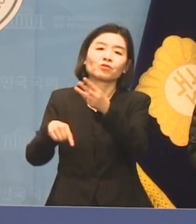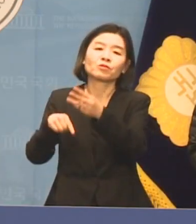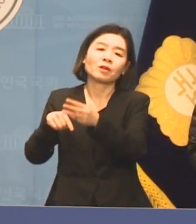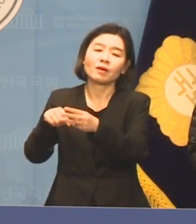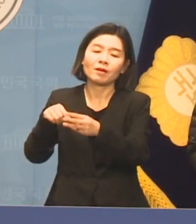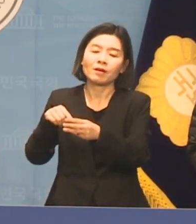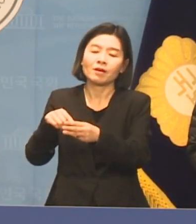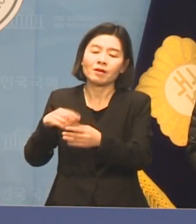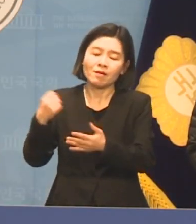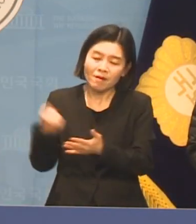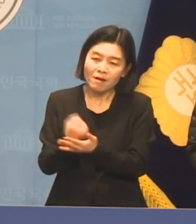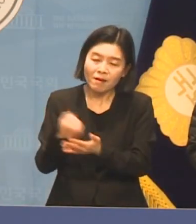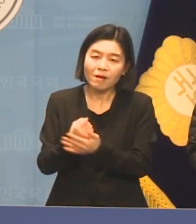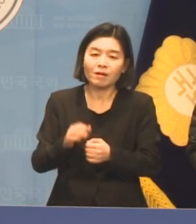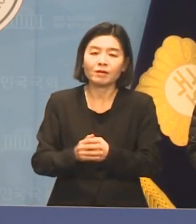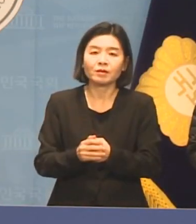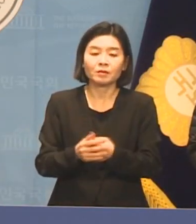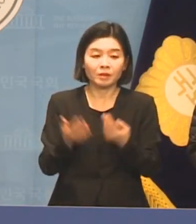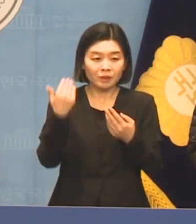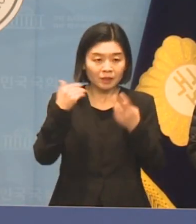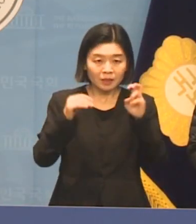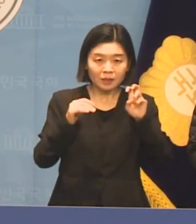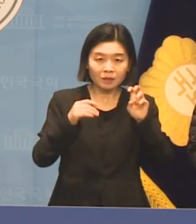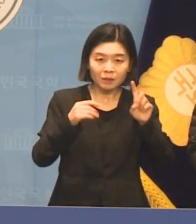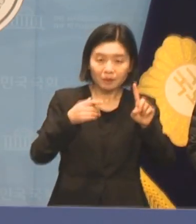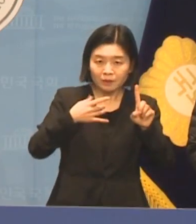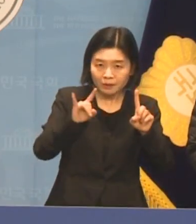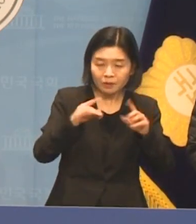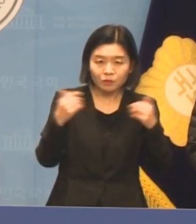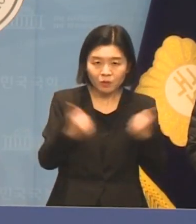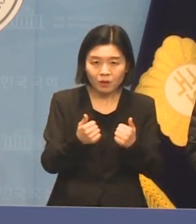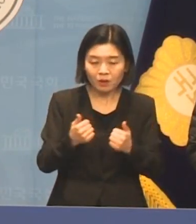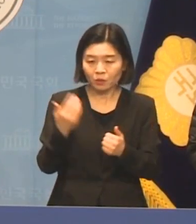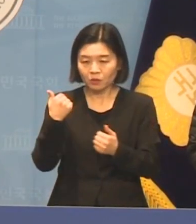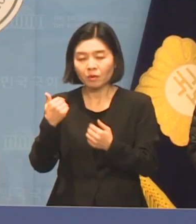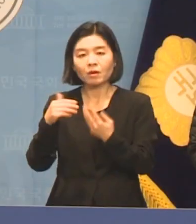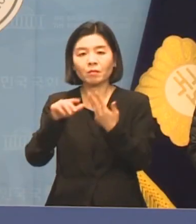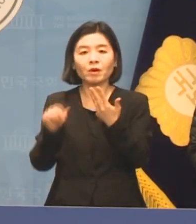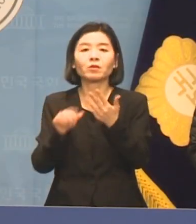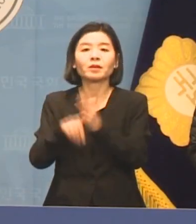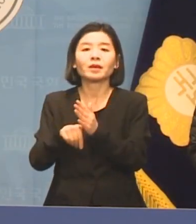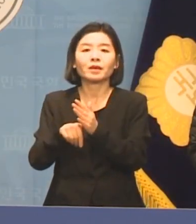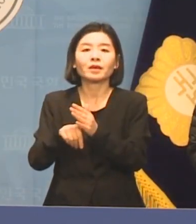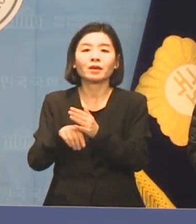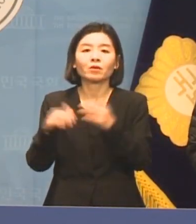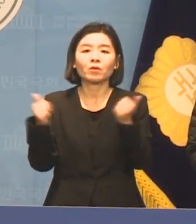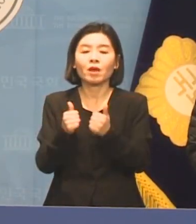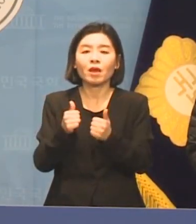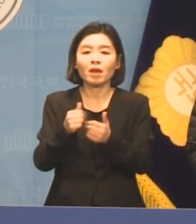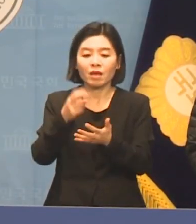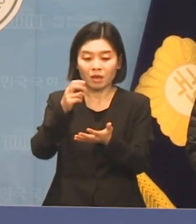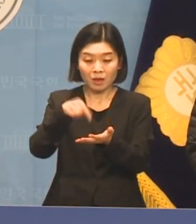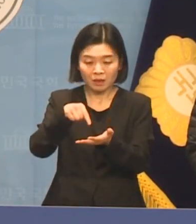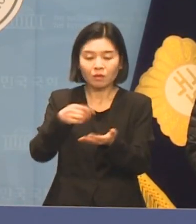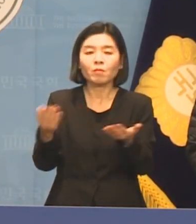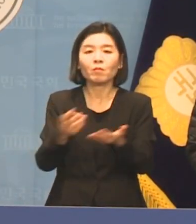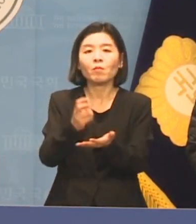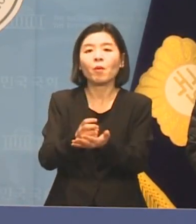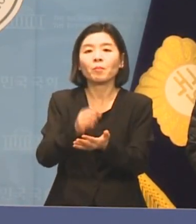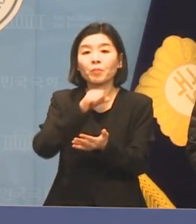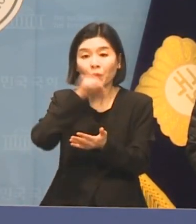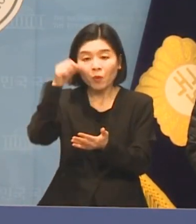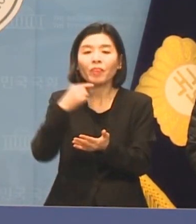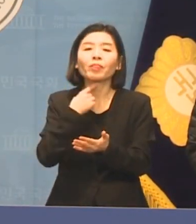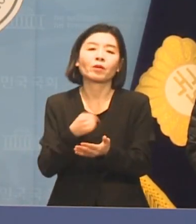개정안은 지난 21대 국회 그리고 지난 8월 22대 국회가 통과시킨 노조법 23조 개정안과 궤를